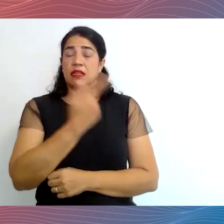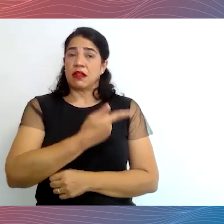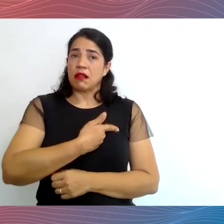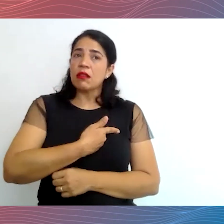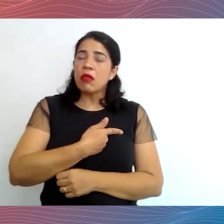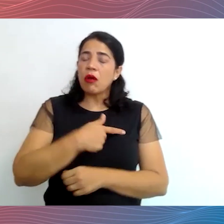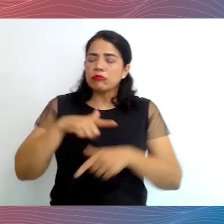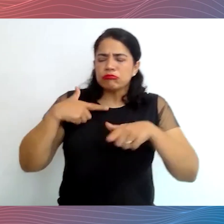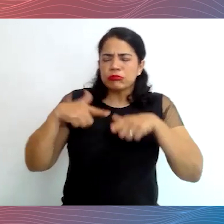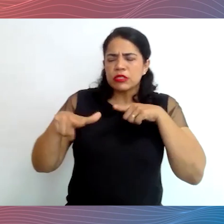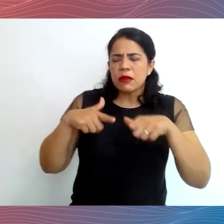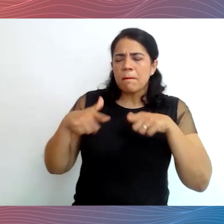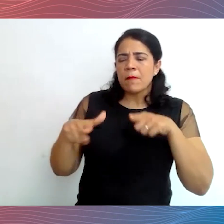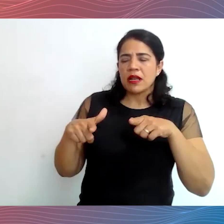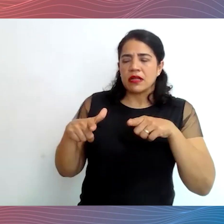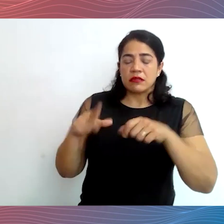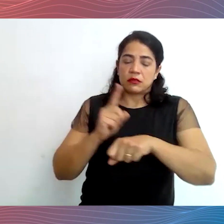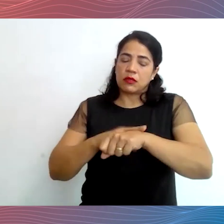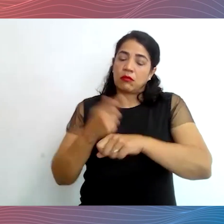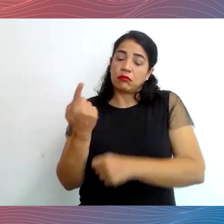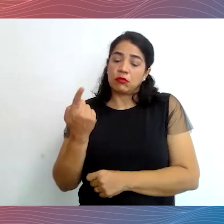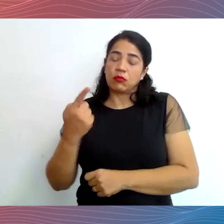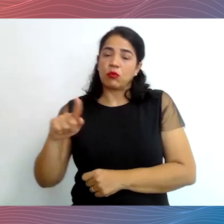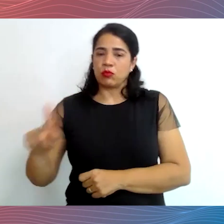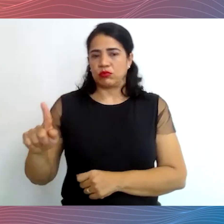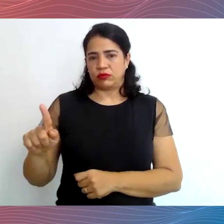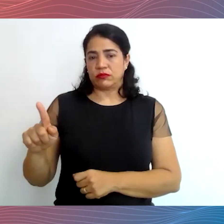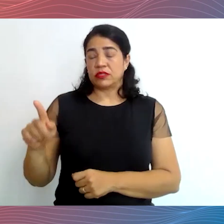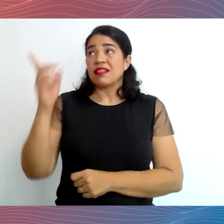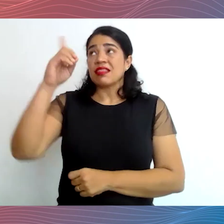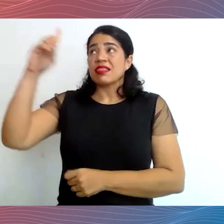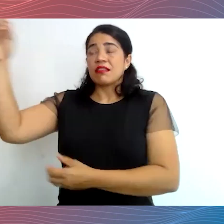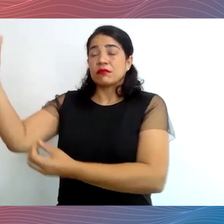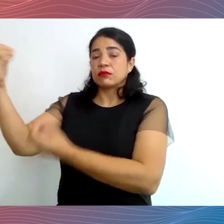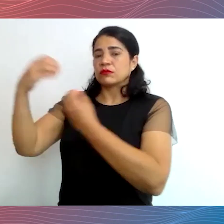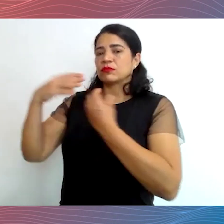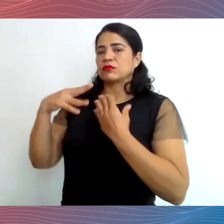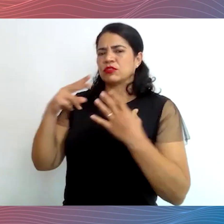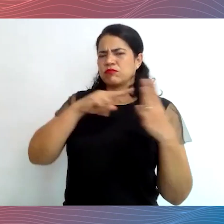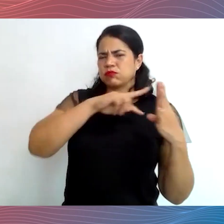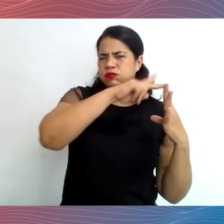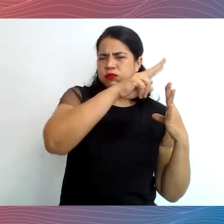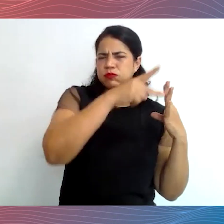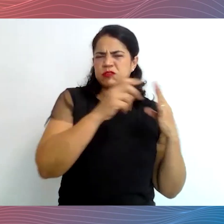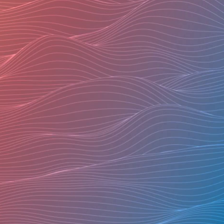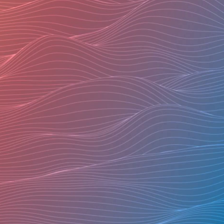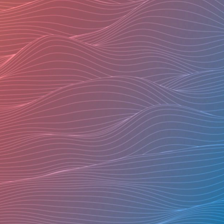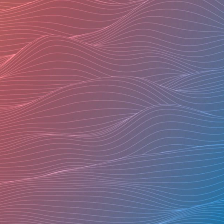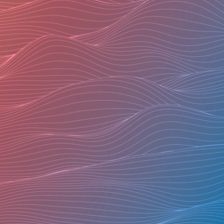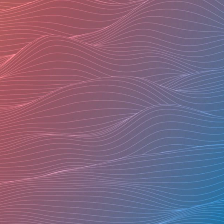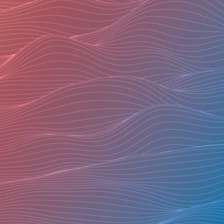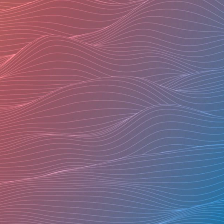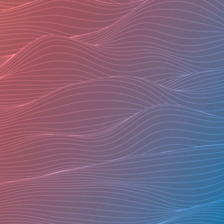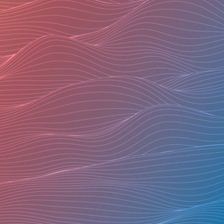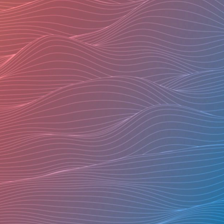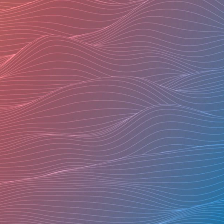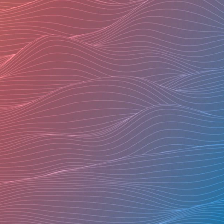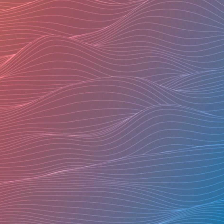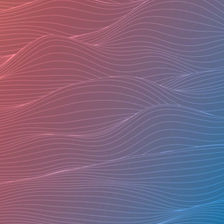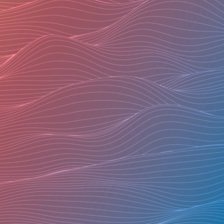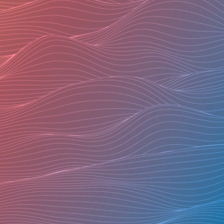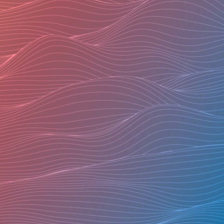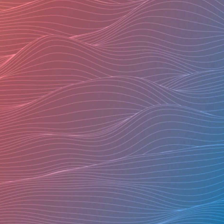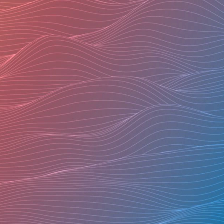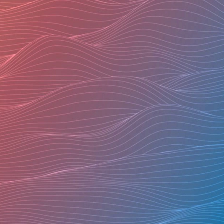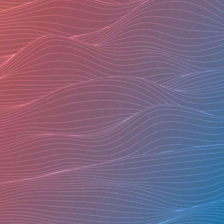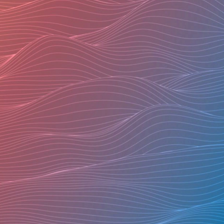poderosas para avançar. Então, do jeito antigo, convencional, tradicional, falar mensagem, cuidar das